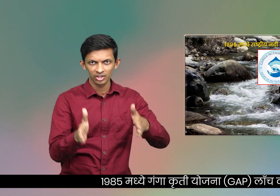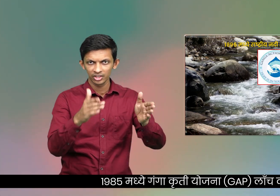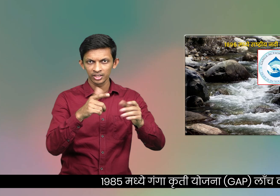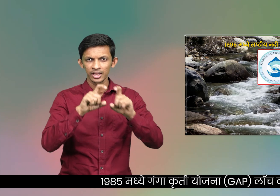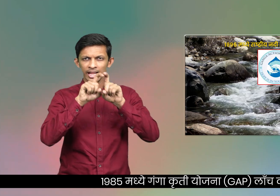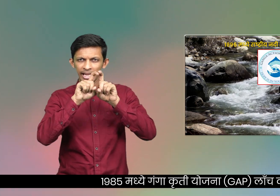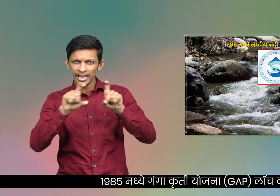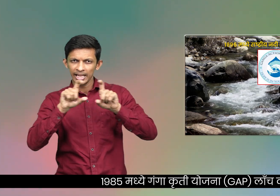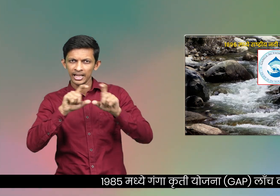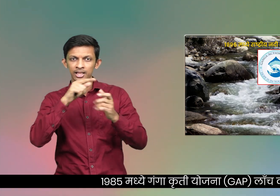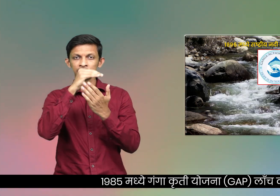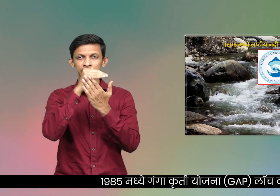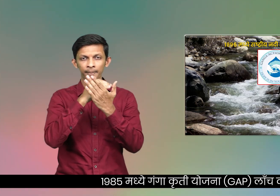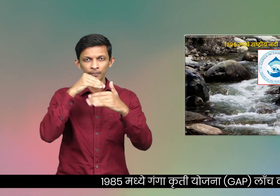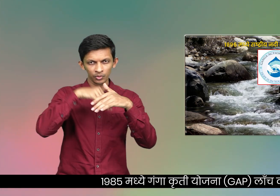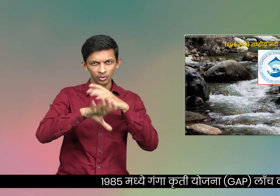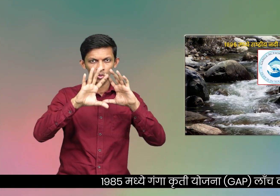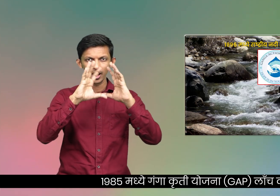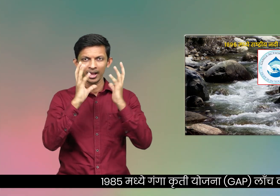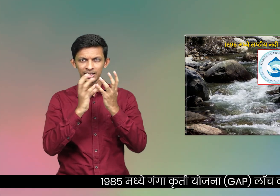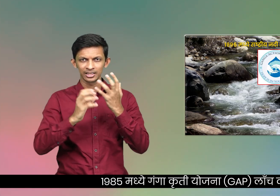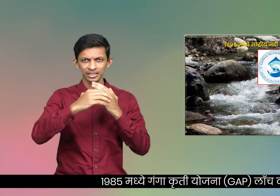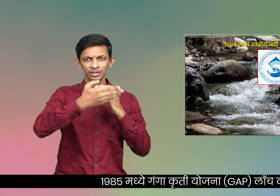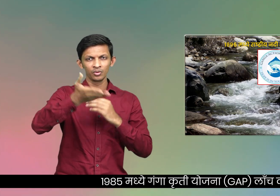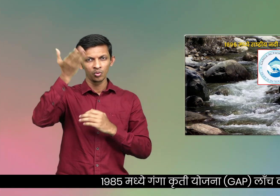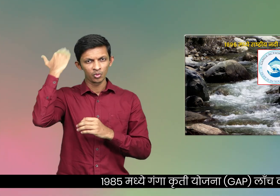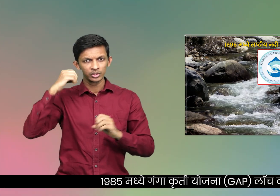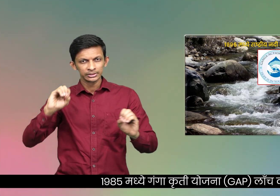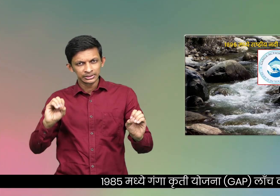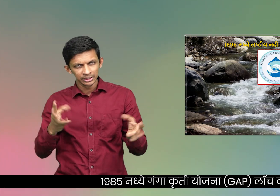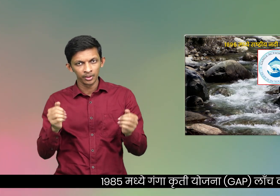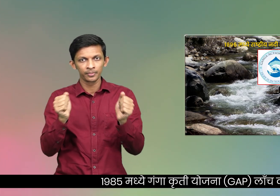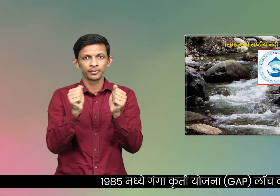1985 मध्ये गंगा कृती योजना अर्थात GAP लॉन्च करून